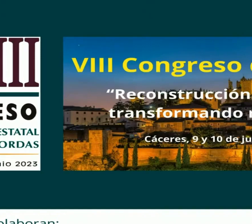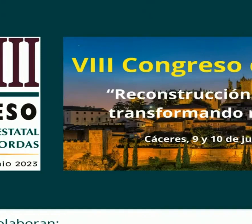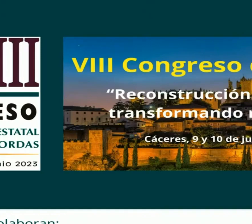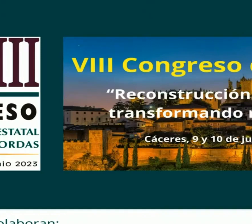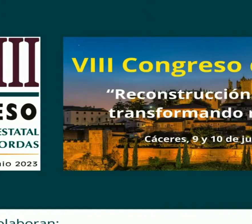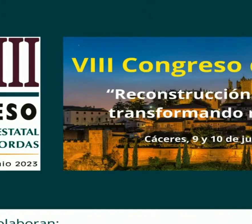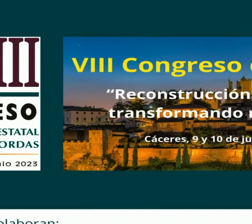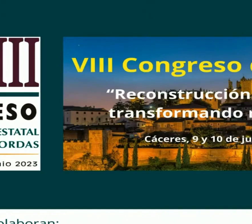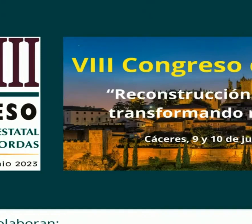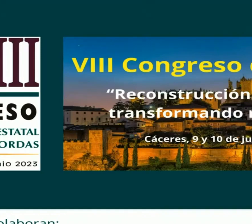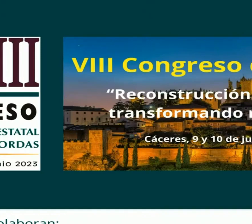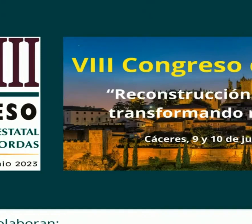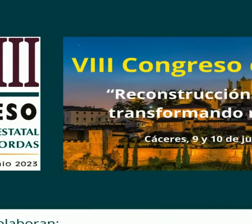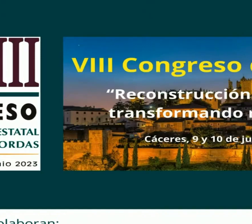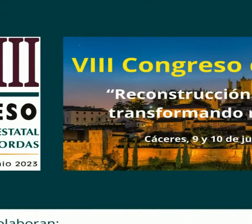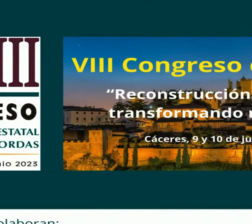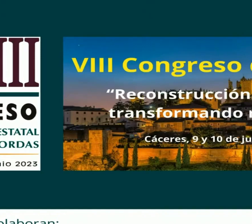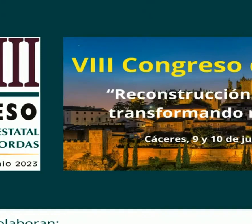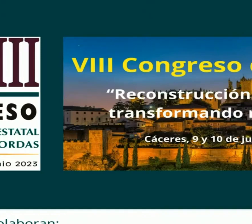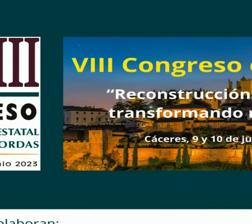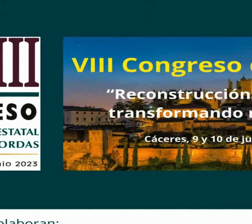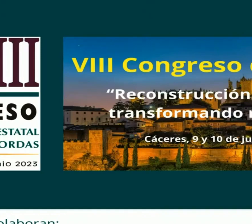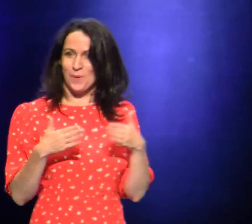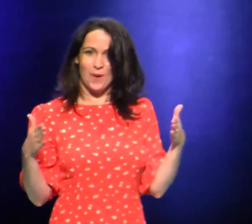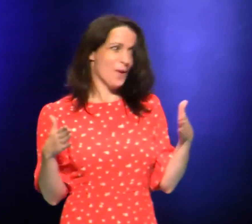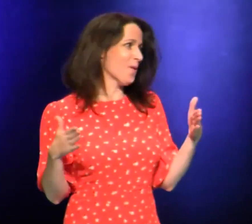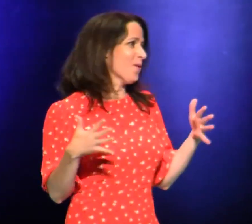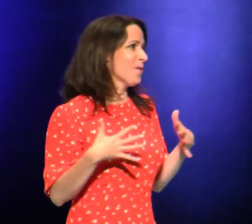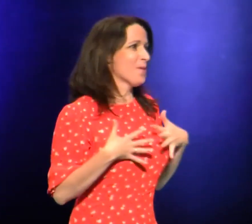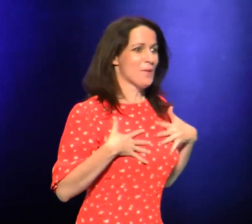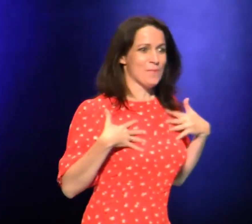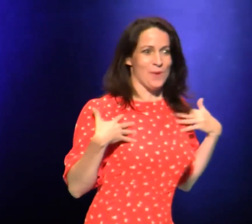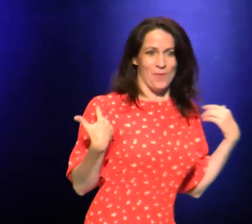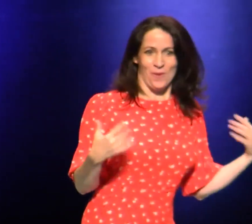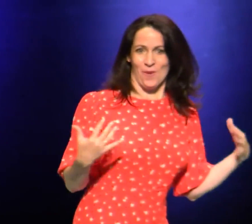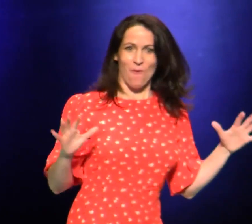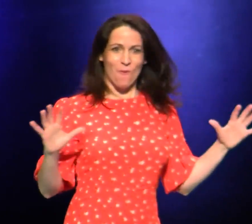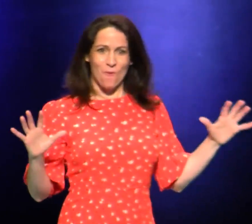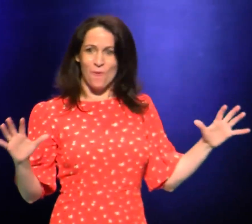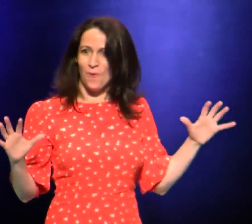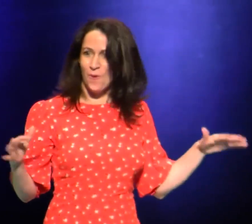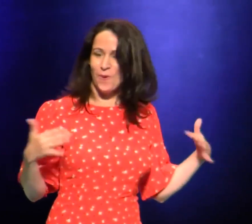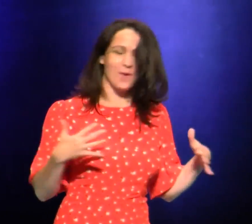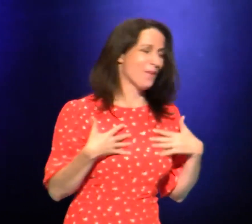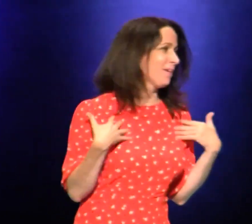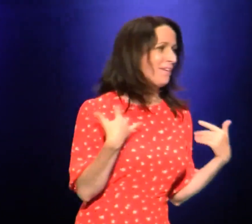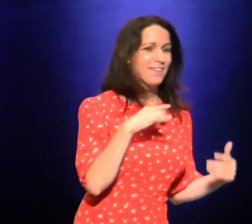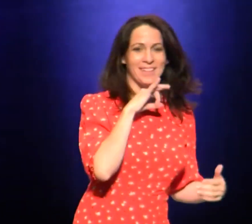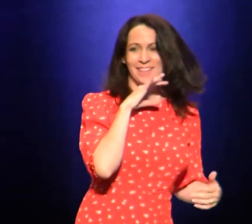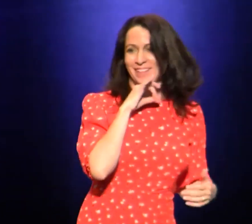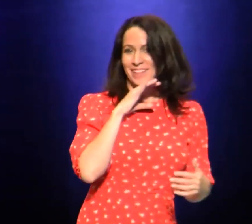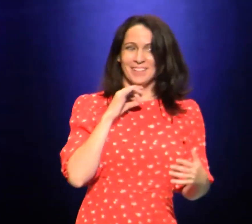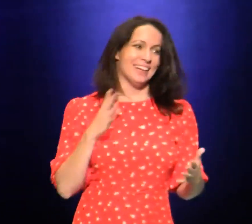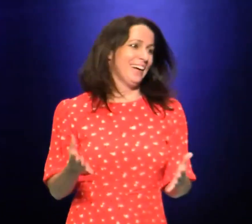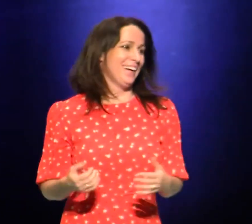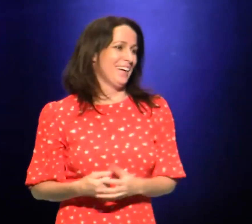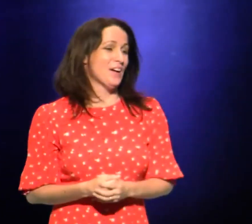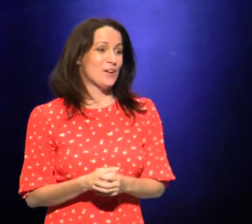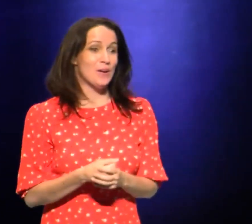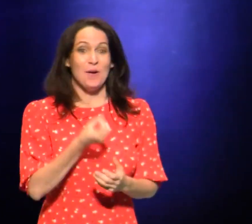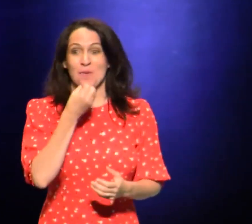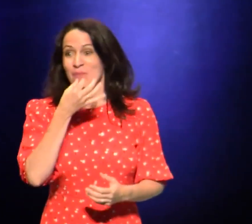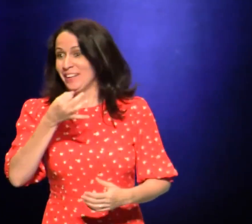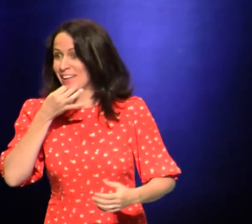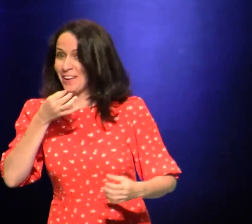Uf, madre mía, qué emoción, qué apertura, qué maravilla, qué emoción, qué vibración, qué sentimiento,